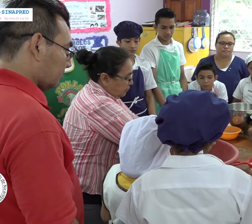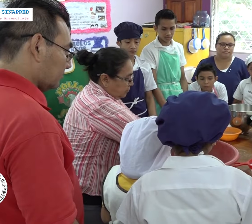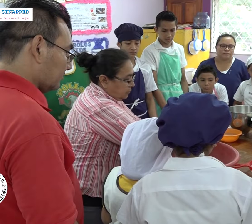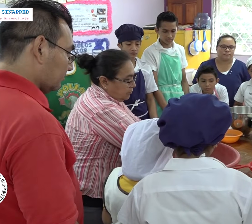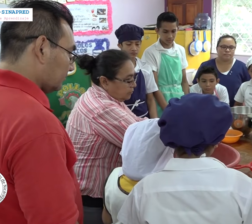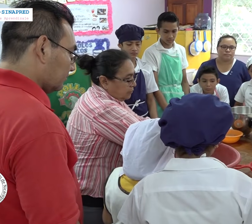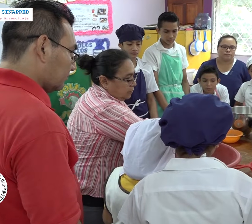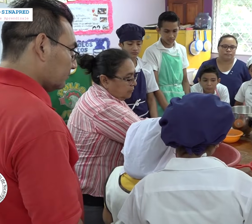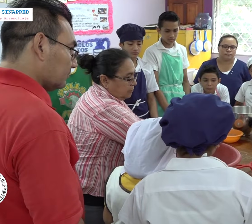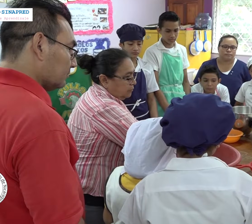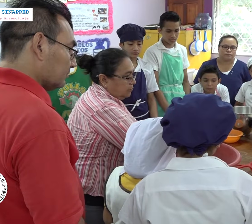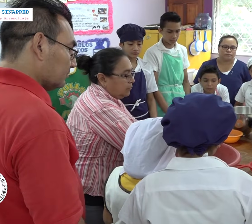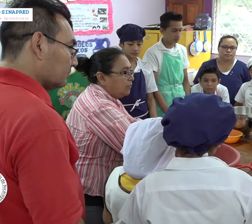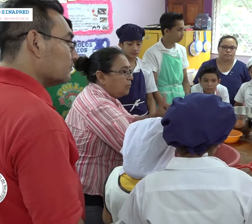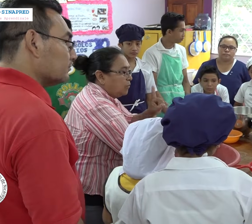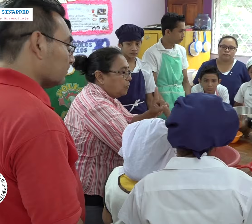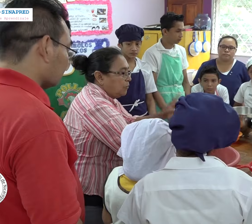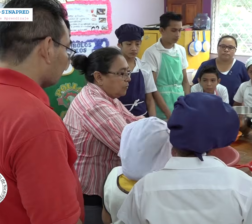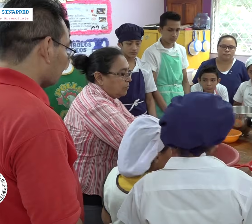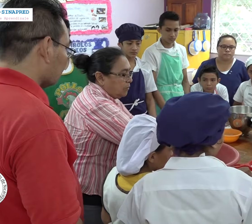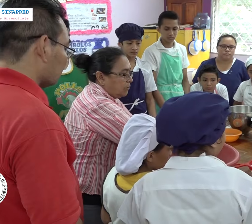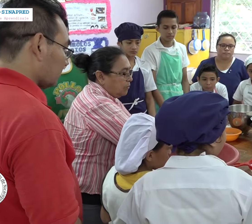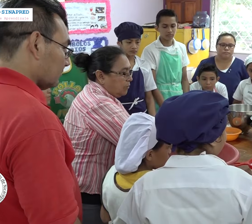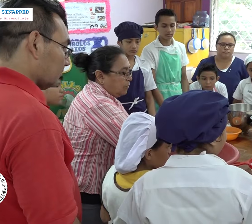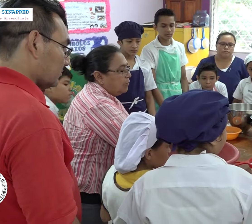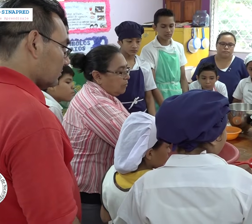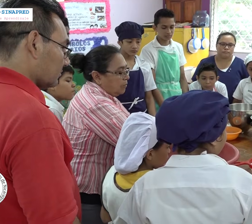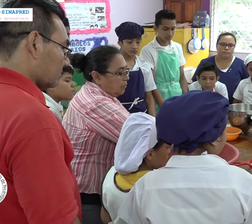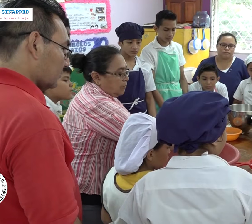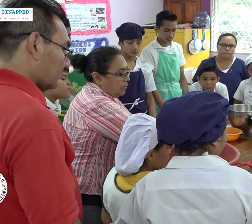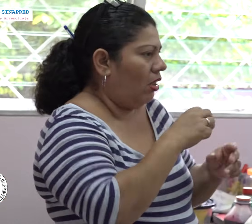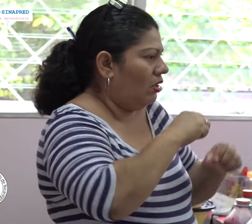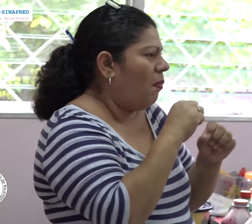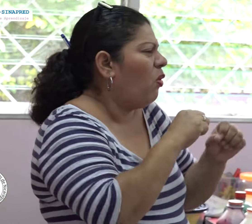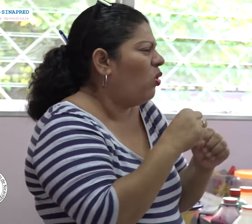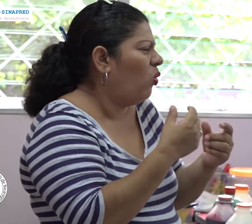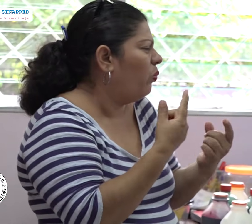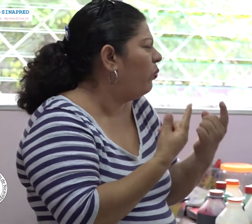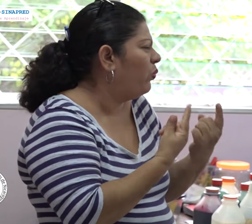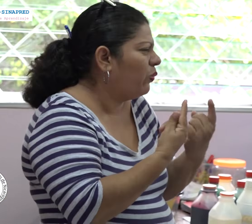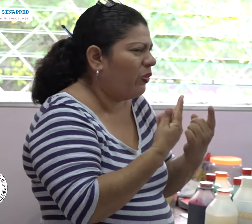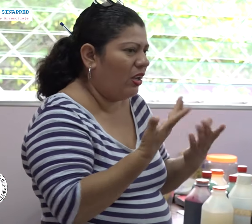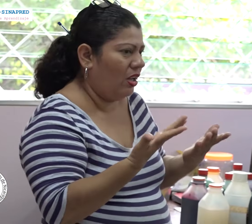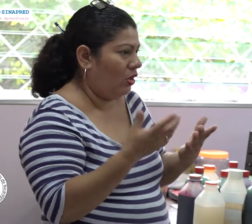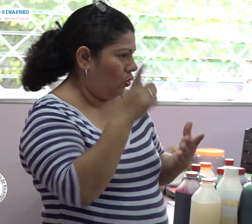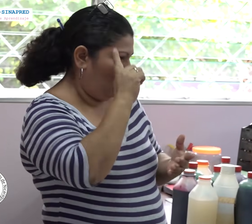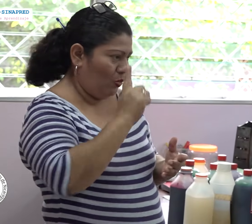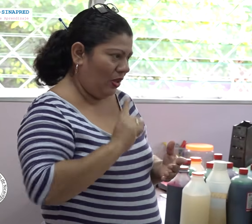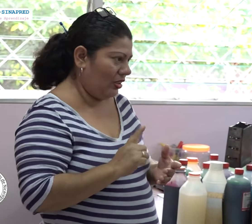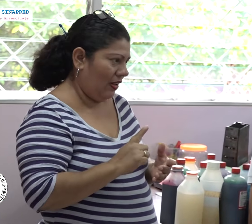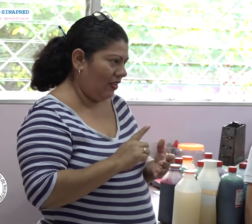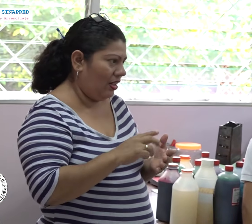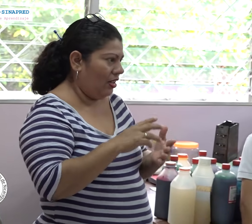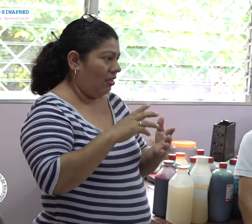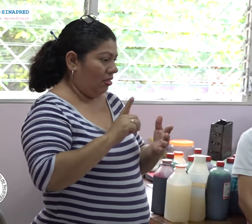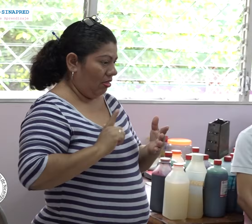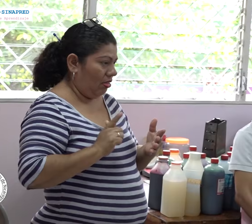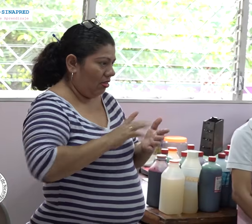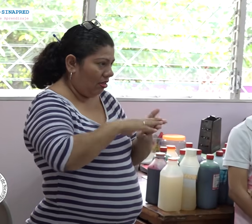porque ha madurado en unas pocas décadas desde un pidgin hasta una lengua criolla completamente desarrollada, gracias a la